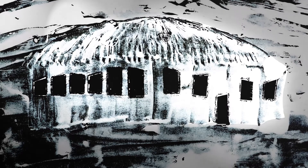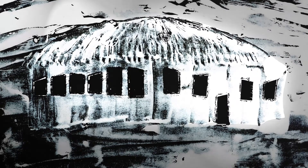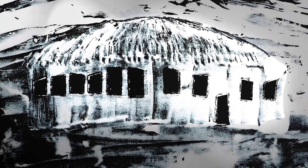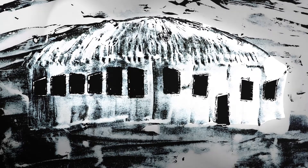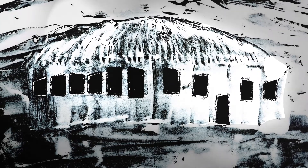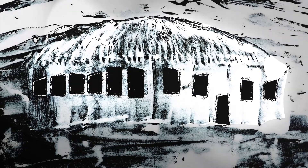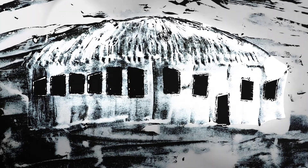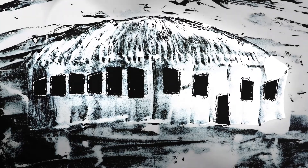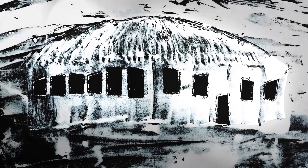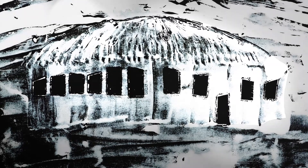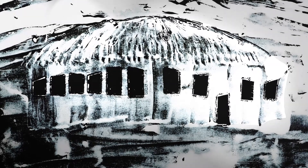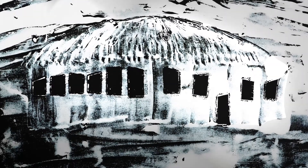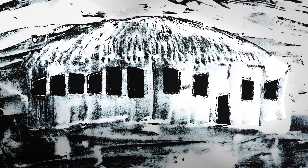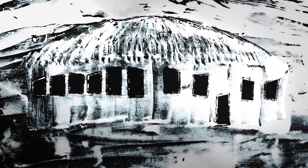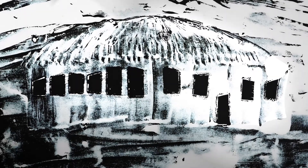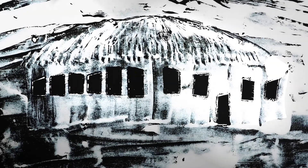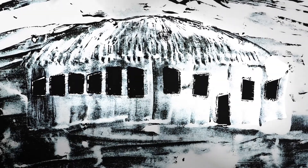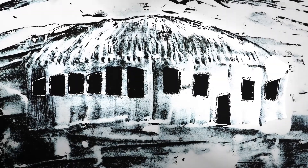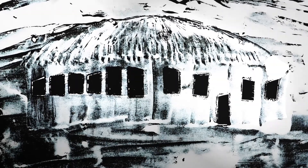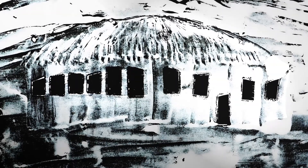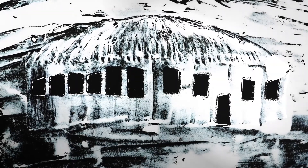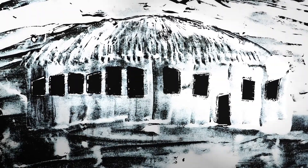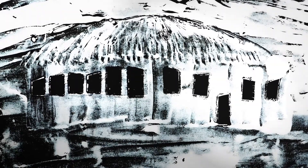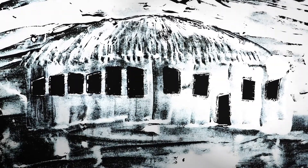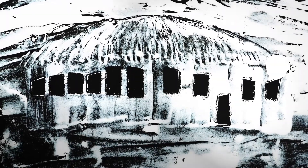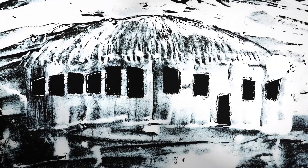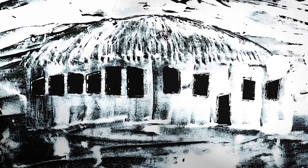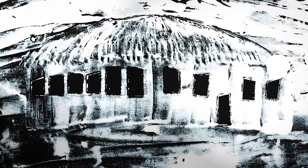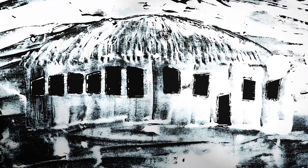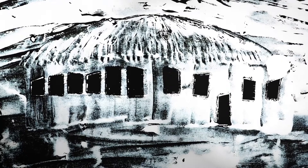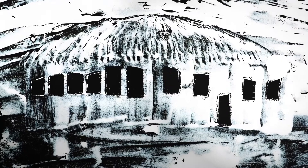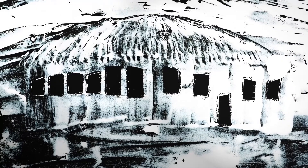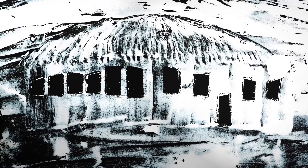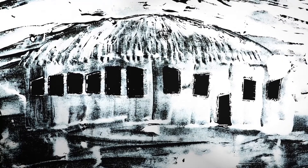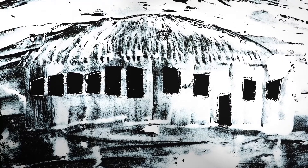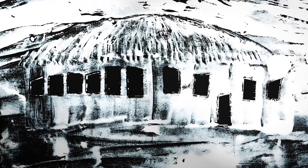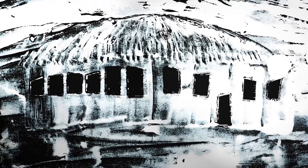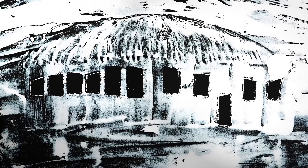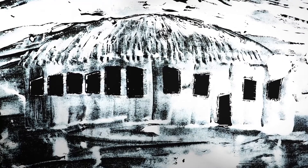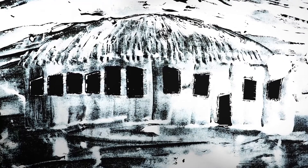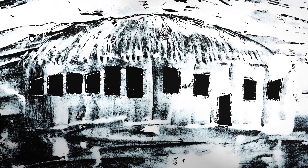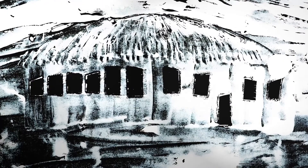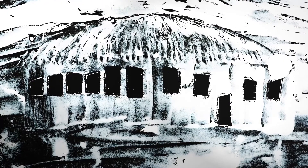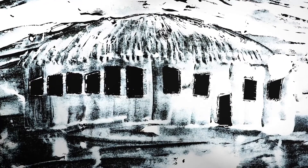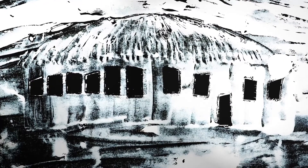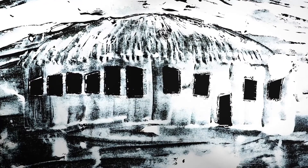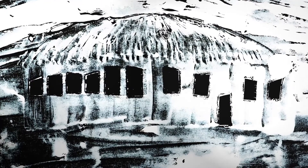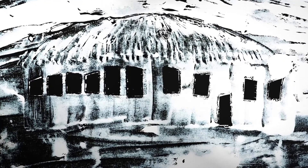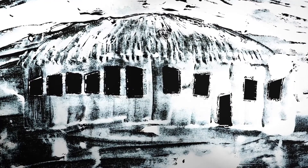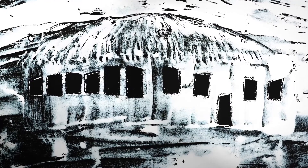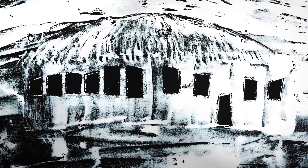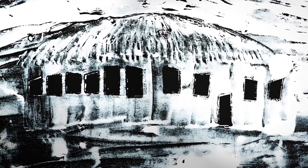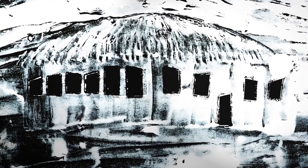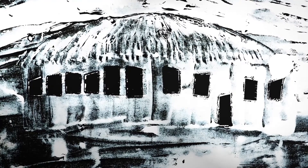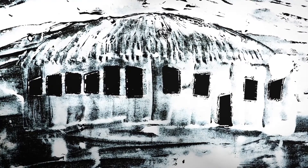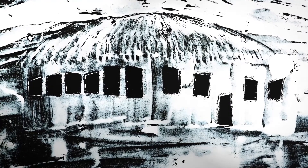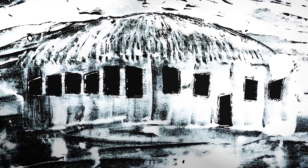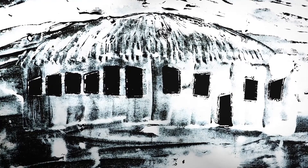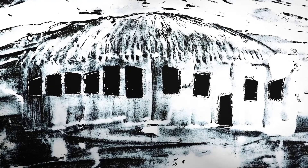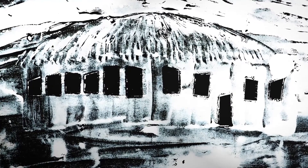O prédio conhecido como 6-4. Ele tem 2 pavimentos com 6 janelas de um lado e 4 de outro. É